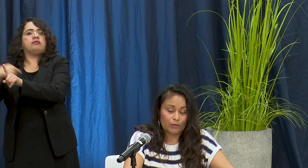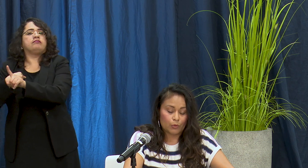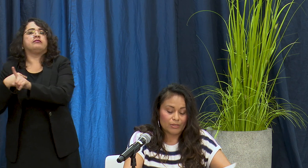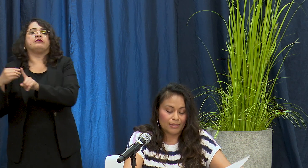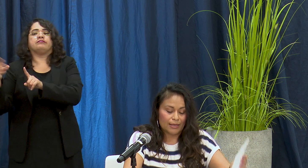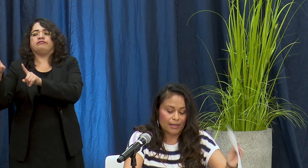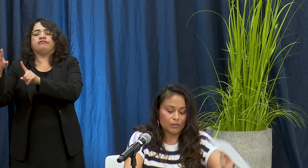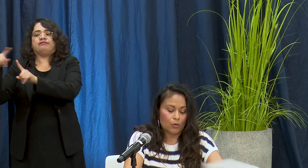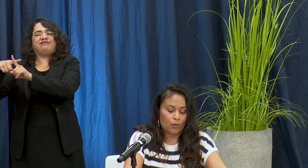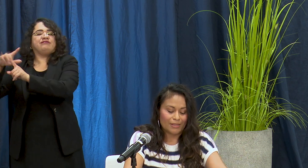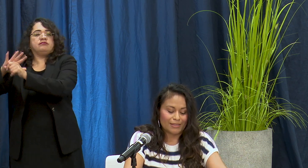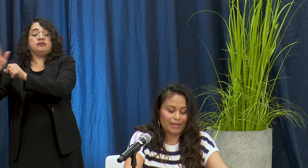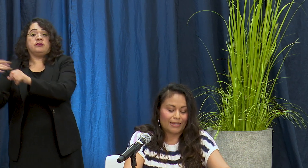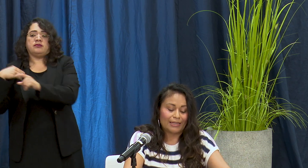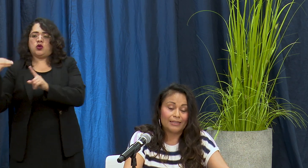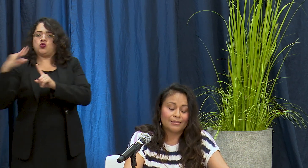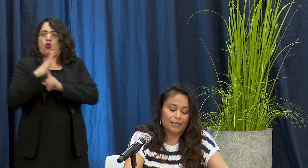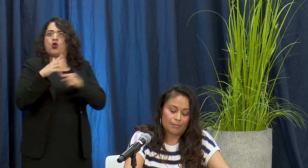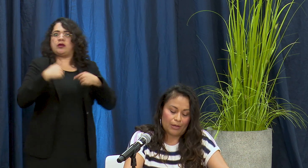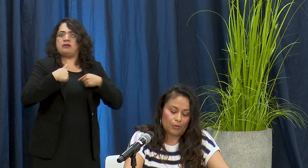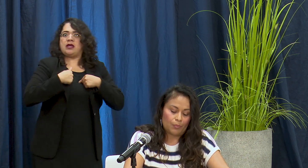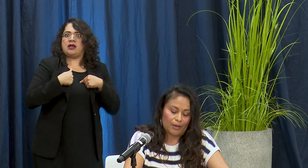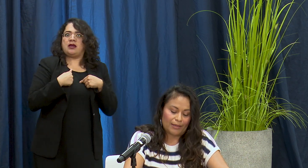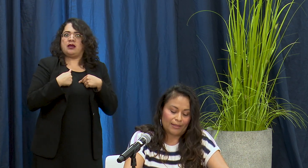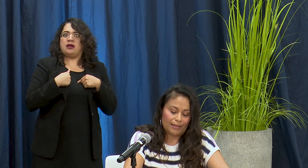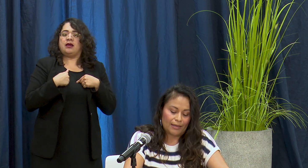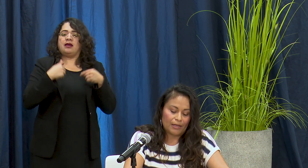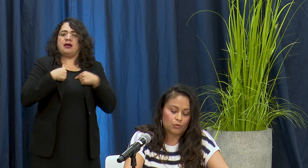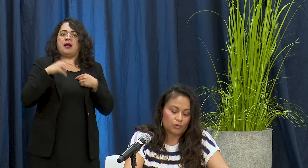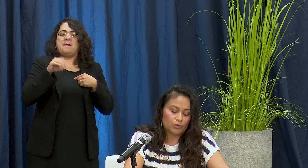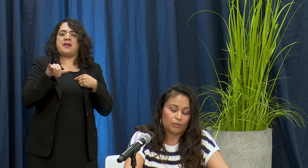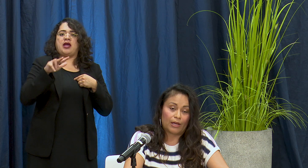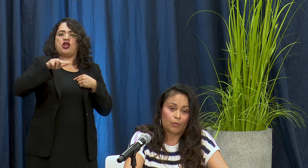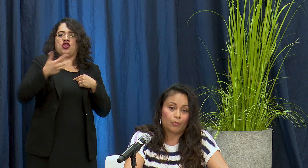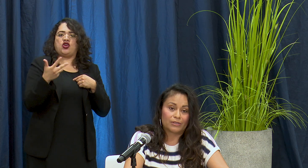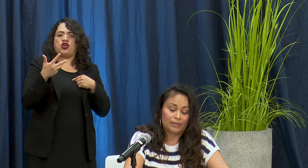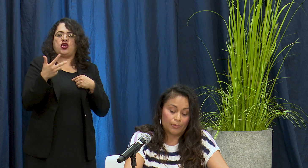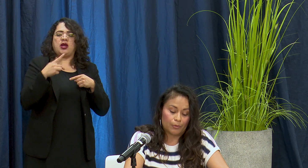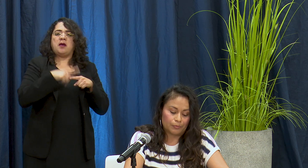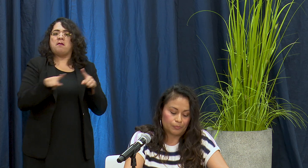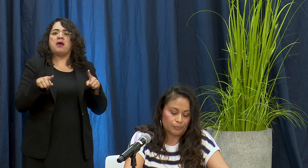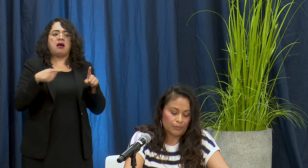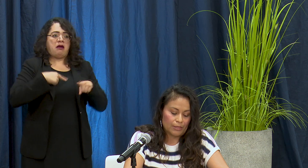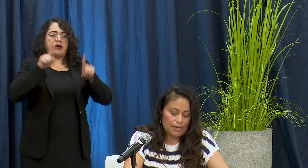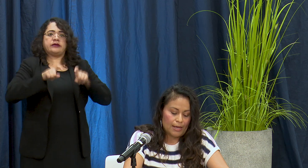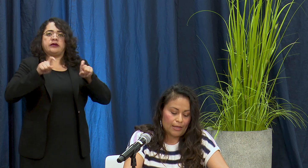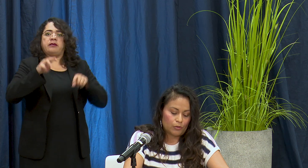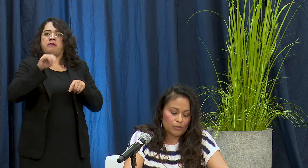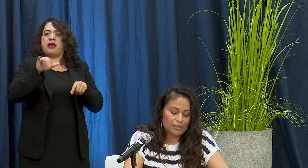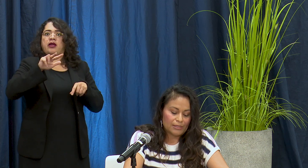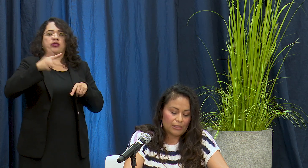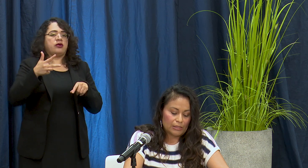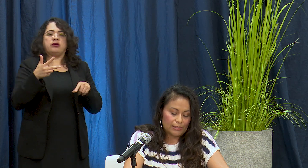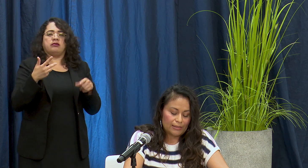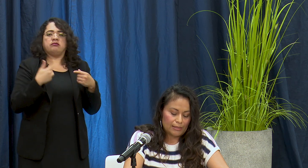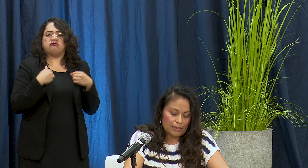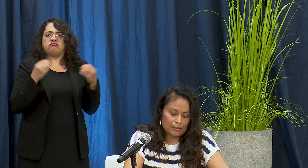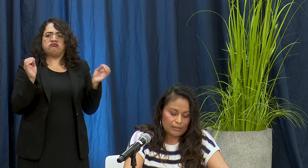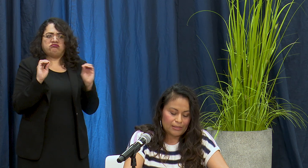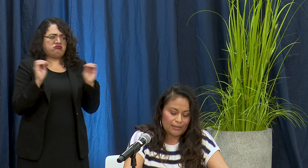hasta 14 días o hasta el 15 de mayo para que tenga su resultado positivo. Entonces,